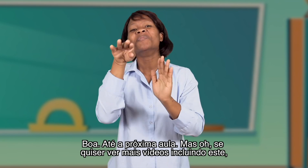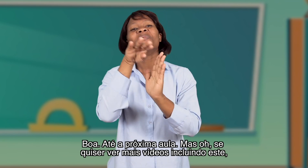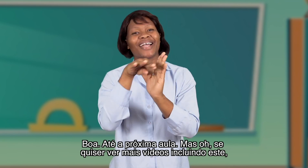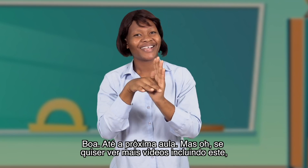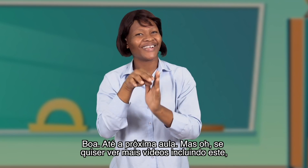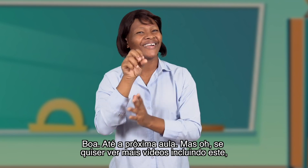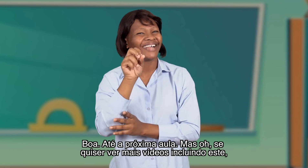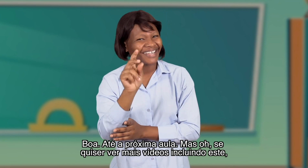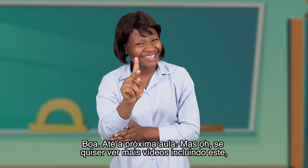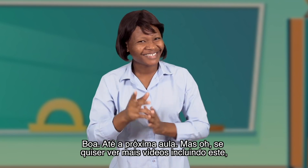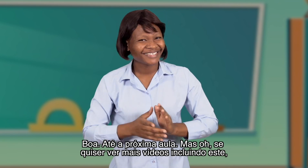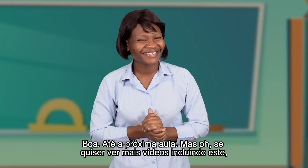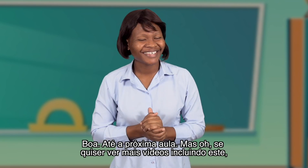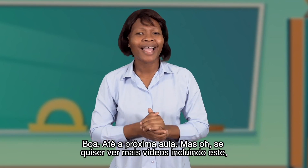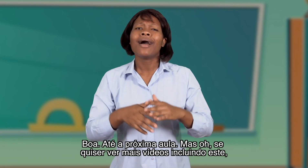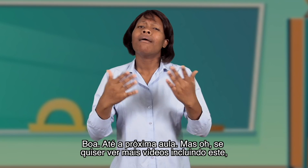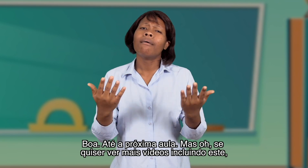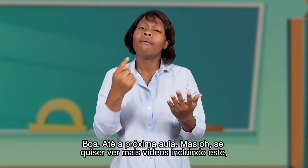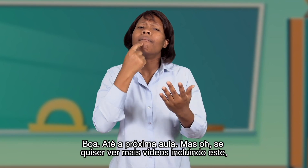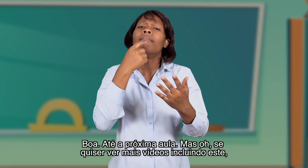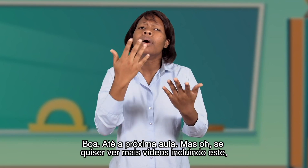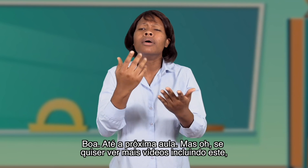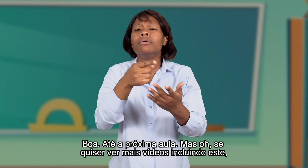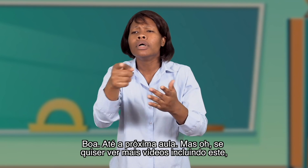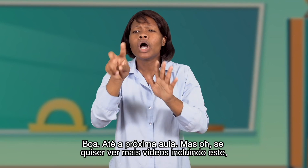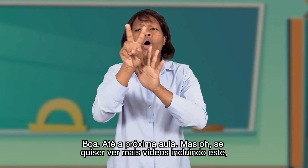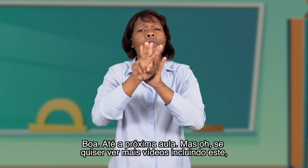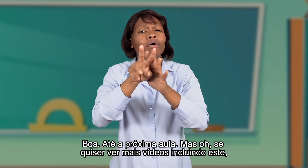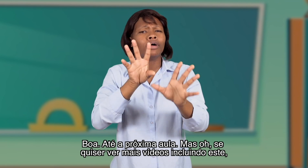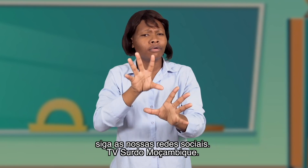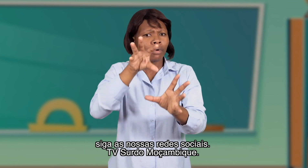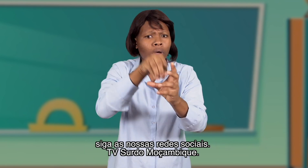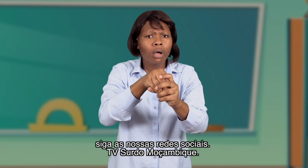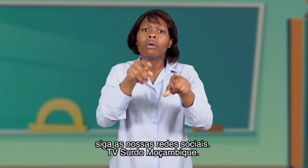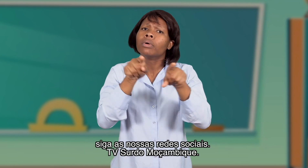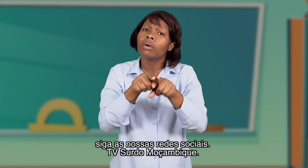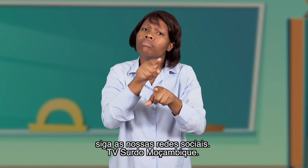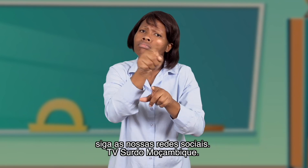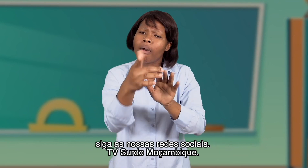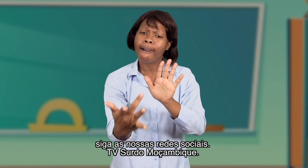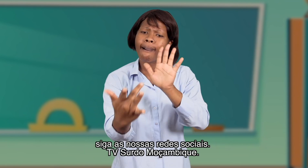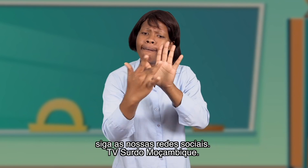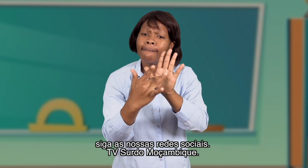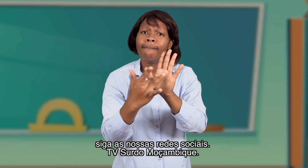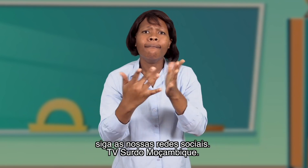Mas oh se quiser ver mais conteúdos incluindo este siga as nossas redes sociais